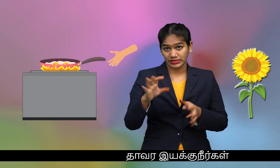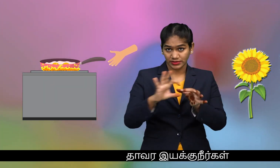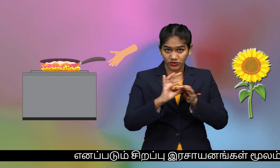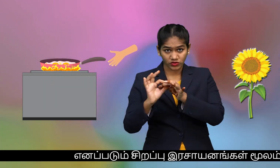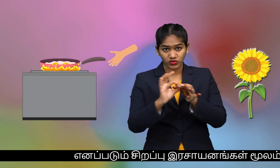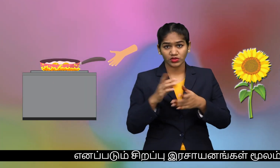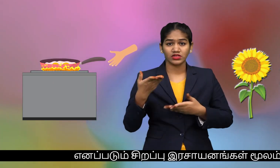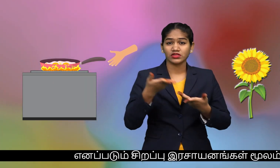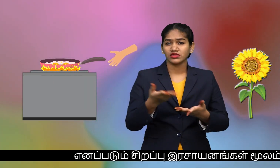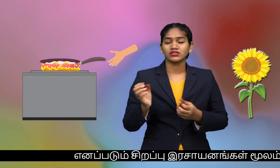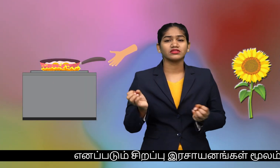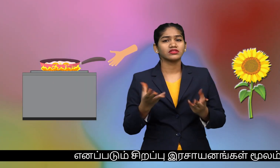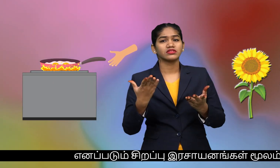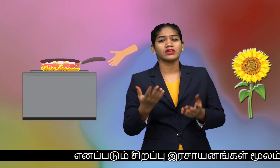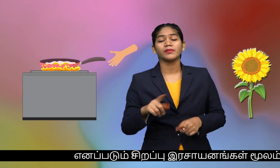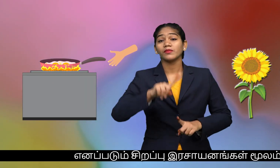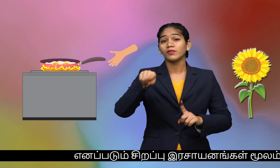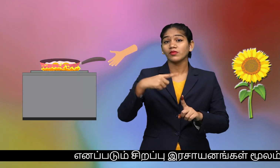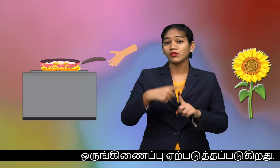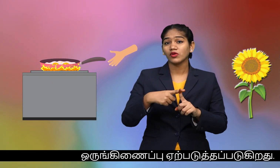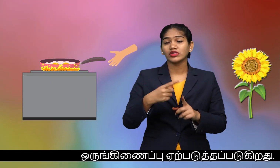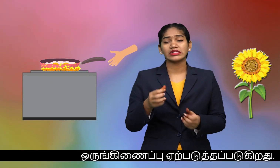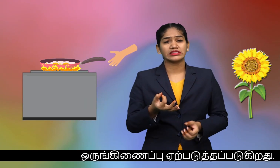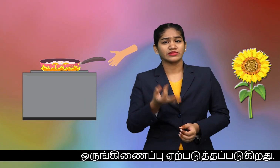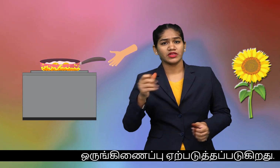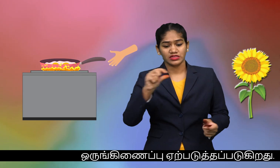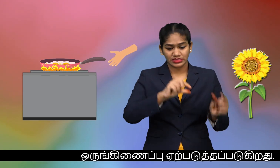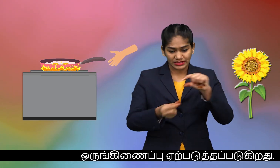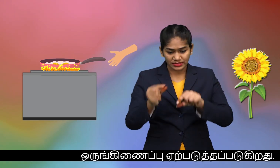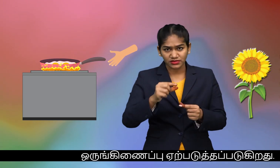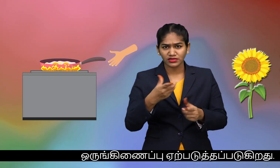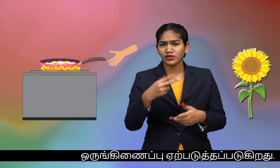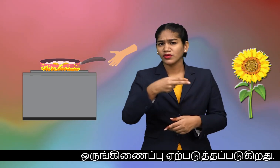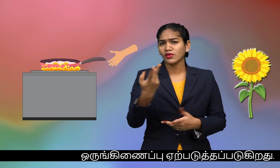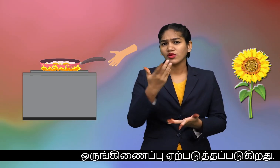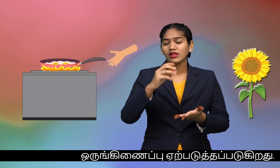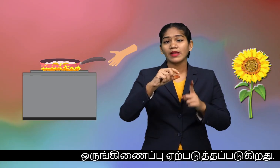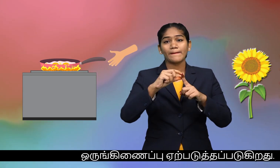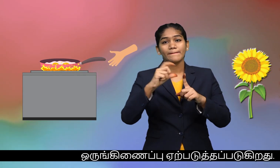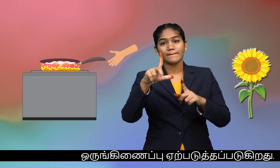இயக்குநீர்கள் எனப்படும் சிறப்பு ரசாயனங்கள் மூலம் ஒருங்கிணைப்பு ஏற்படுத்தப்படுகிறது.